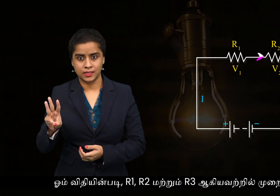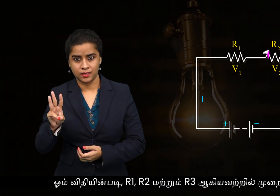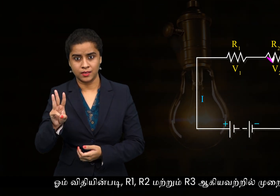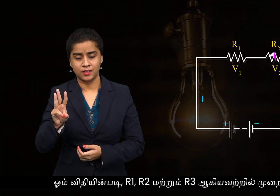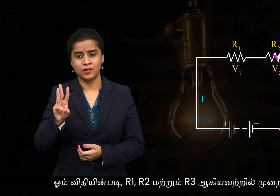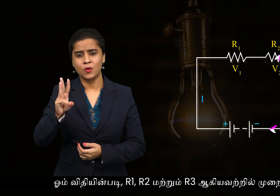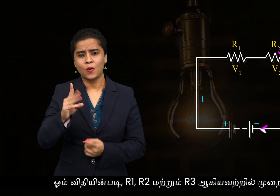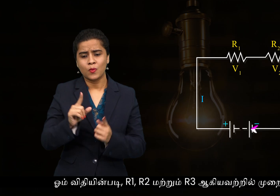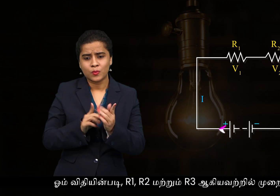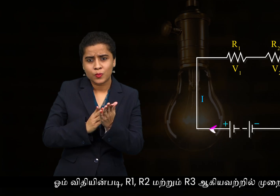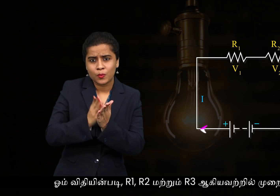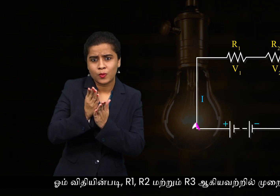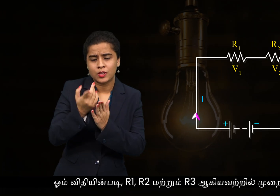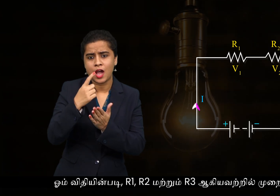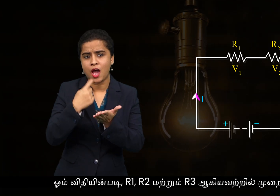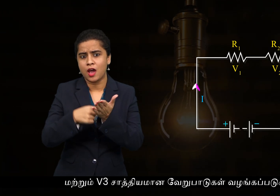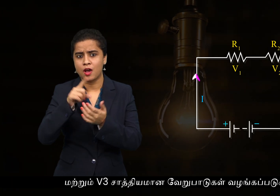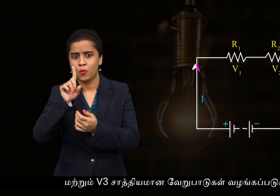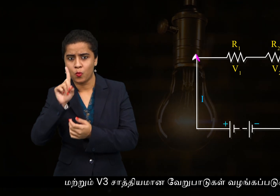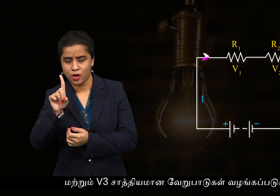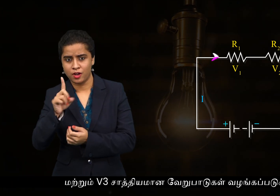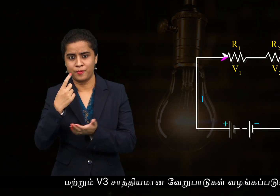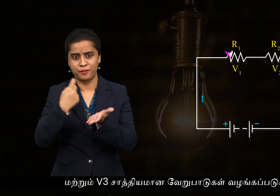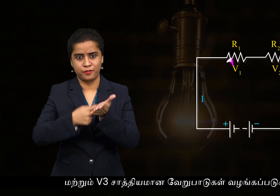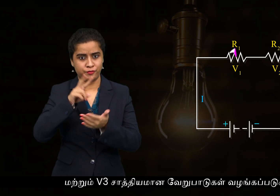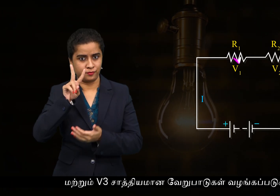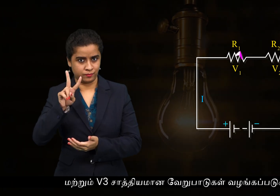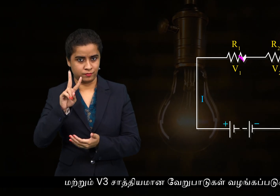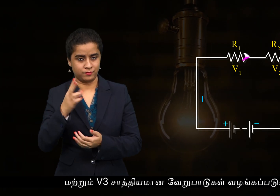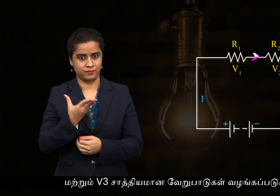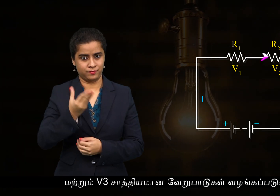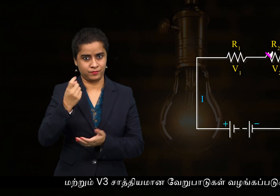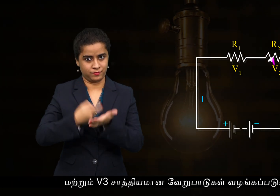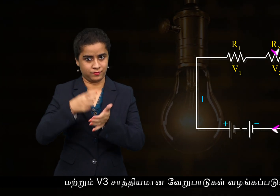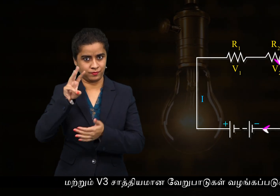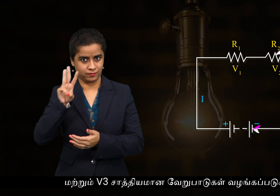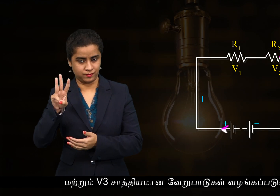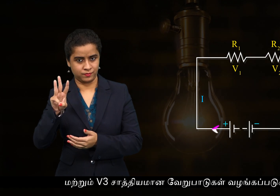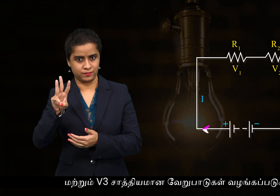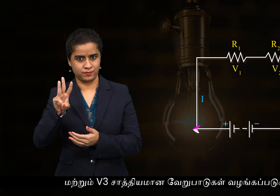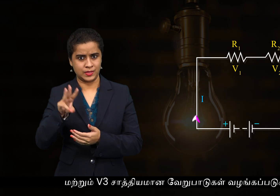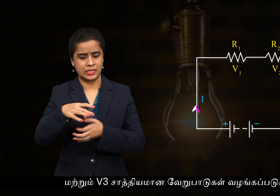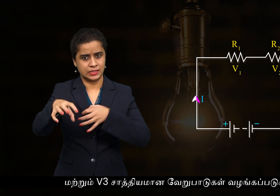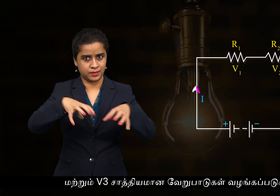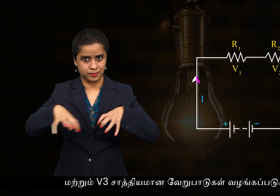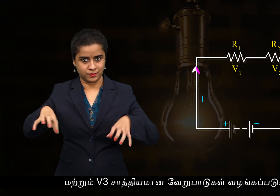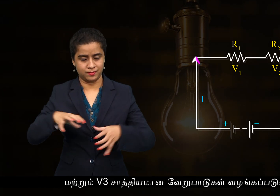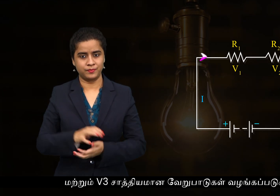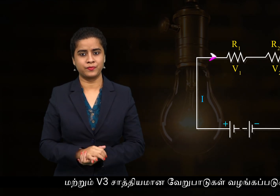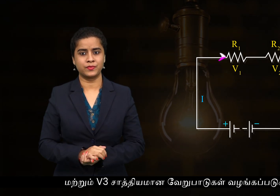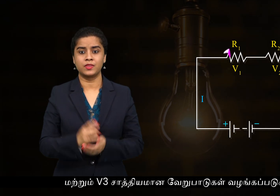V1, V2 மற்றும் V3 மின்னழுத்த வேறுபாடுகள்